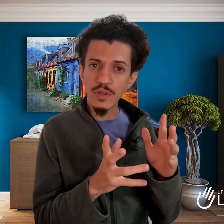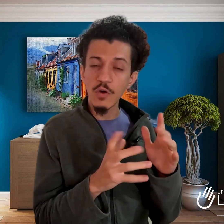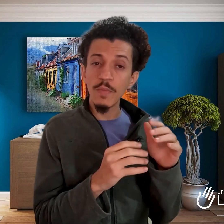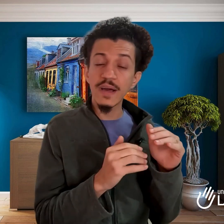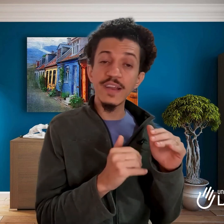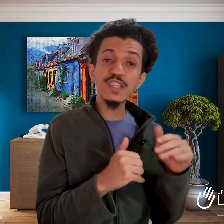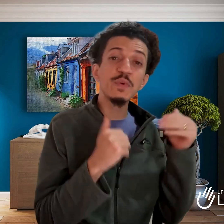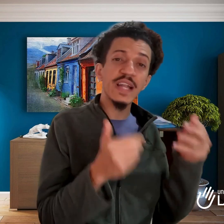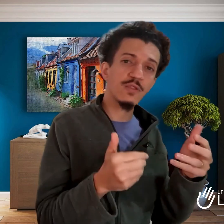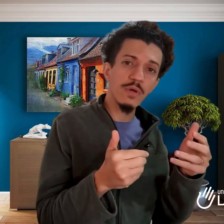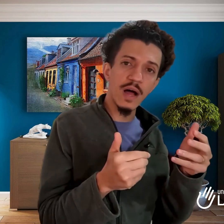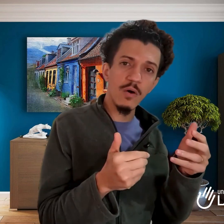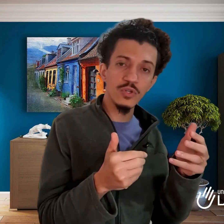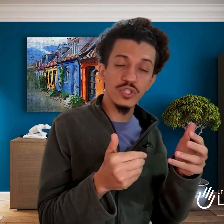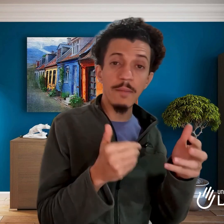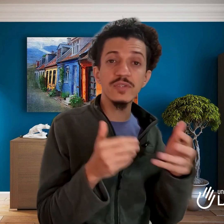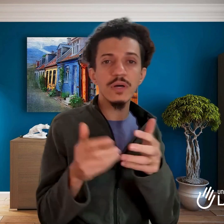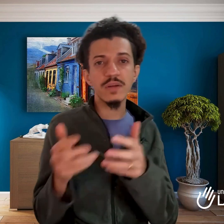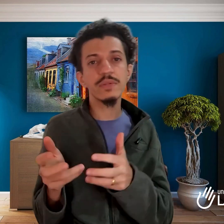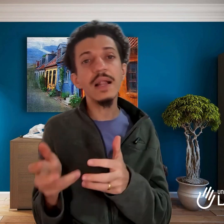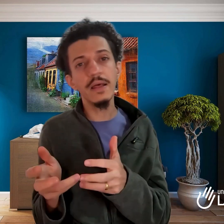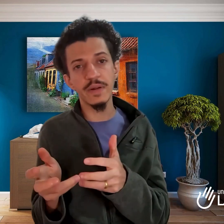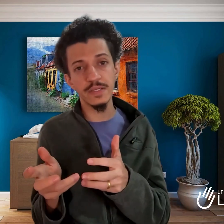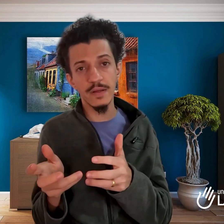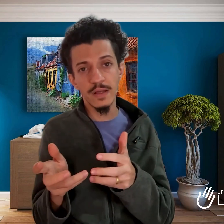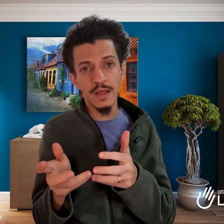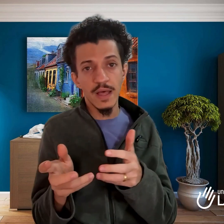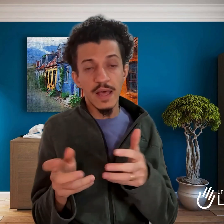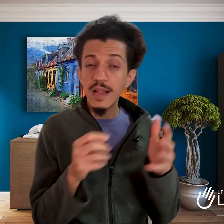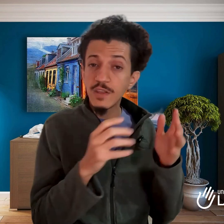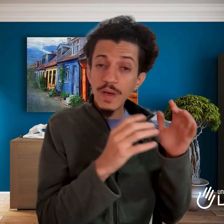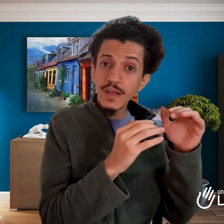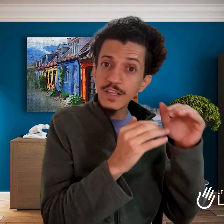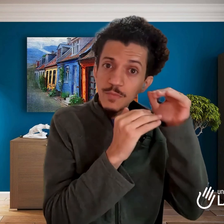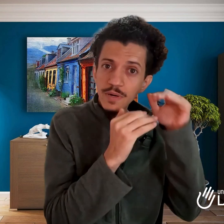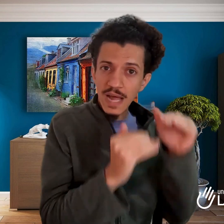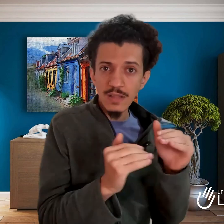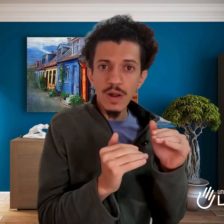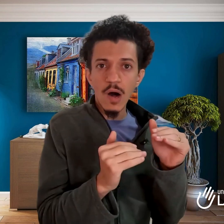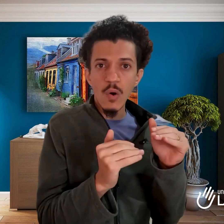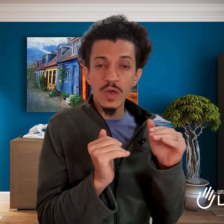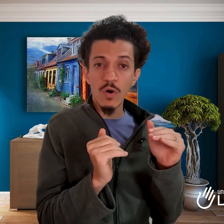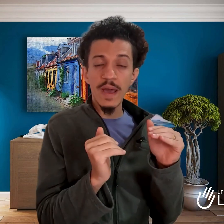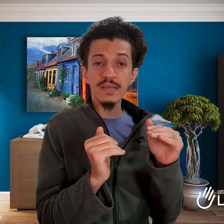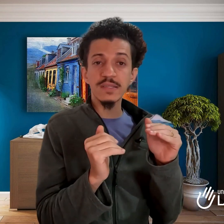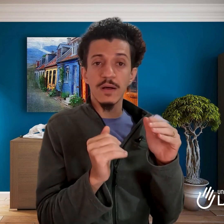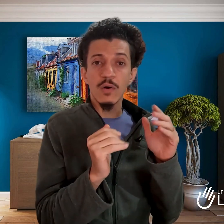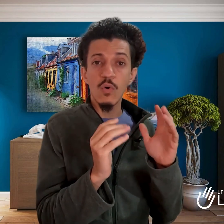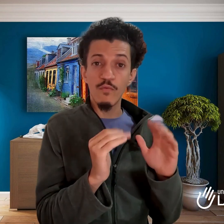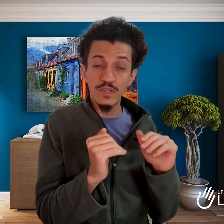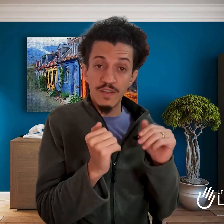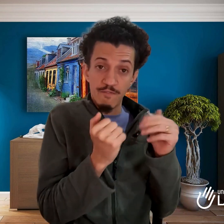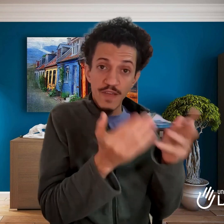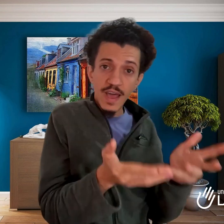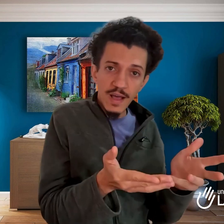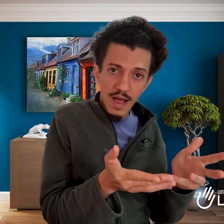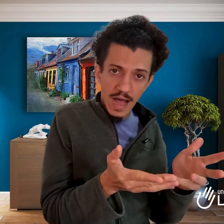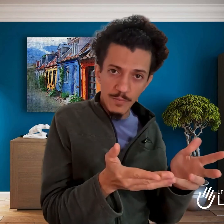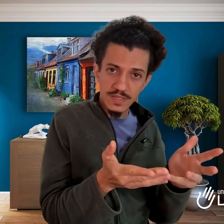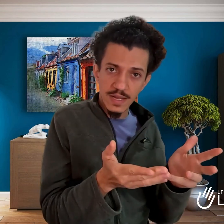um mecanismo natural de absorção da Libras. Ele tem um mecanismo natural que começa com você ver uma